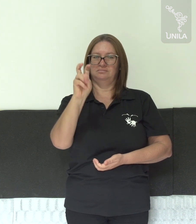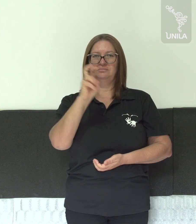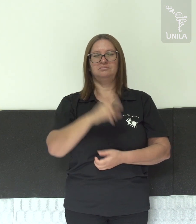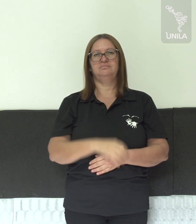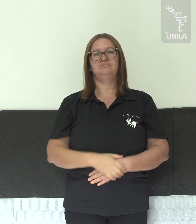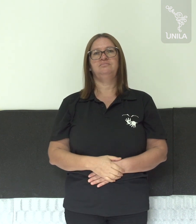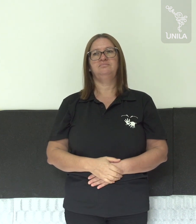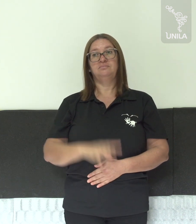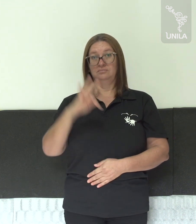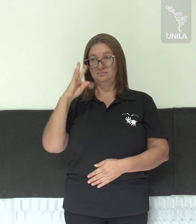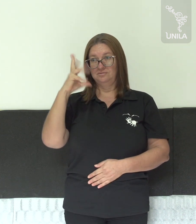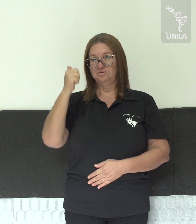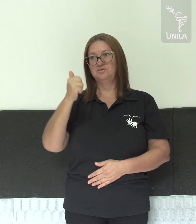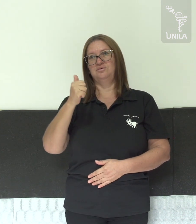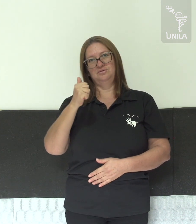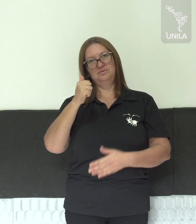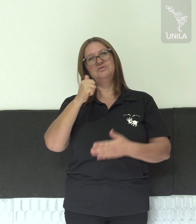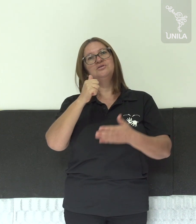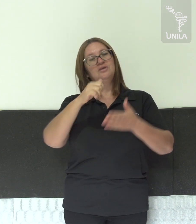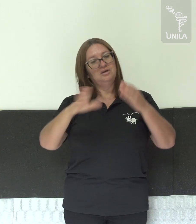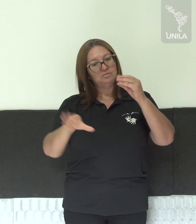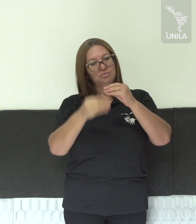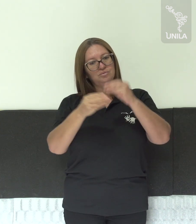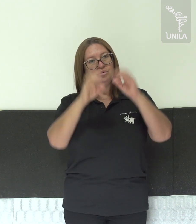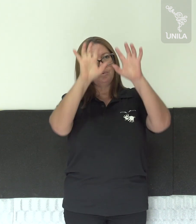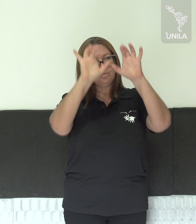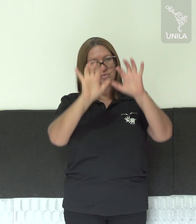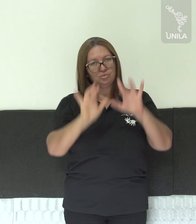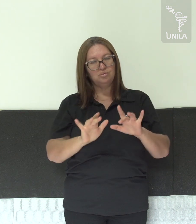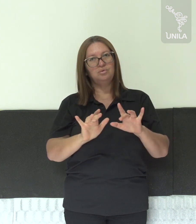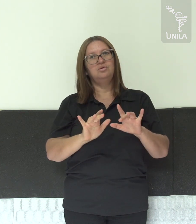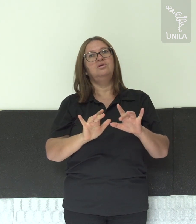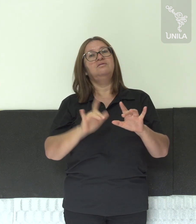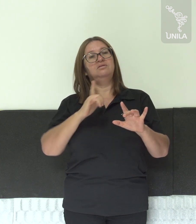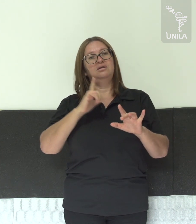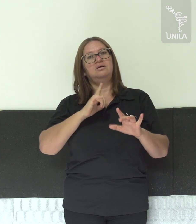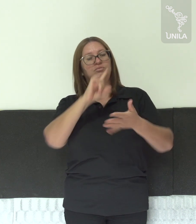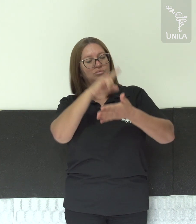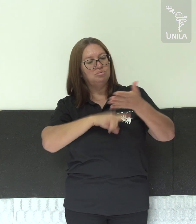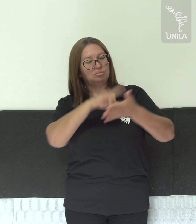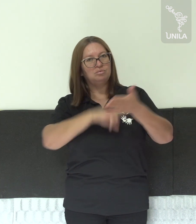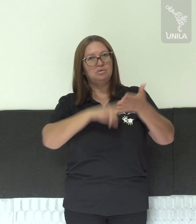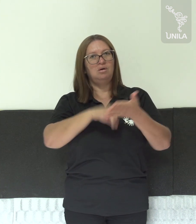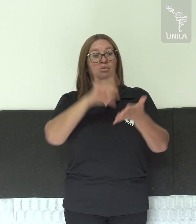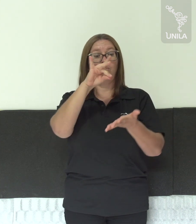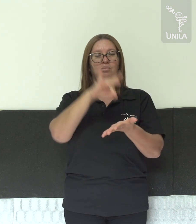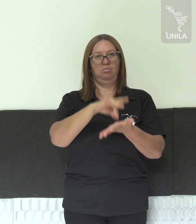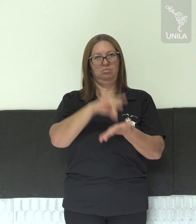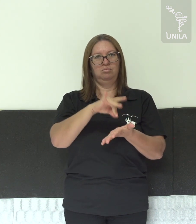7.3.4.5. Todos os arquivos digitalizados devem ser gerados a partir do documento